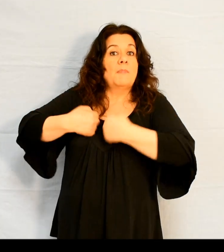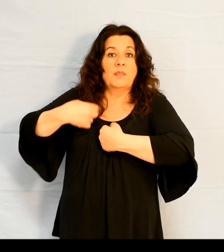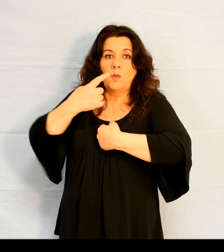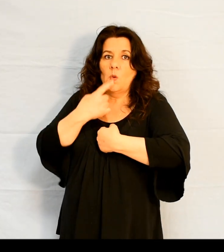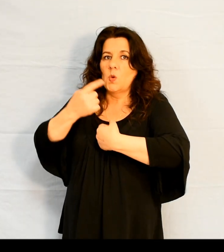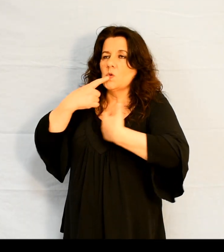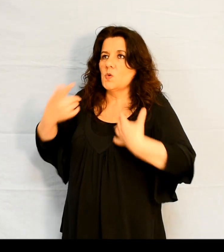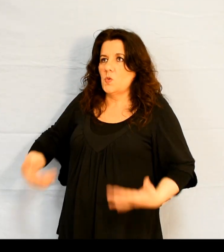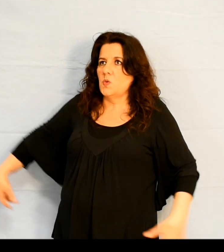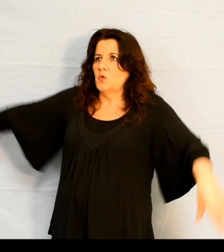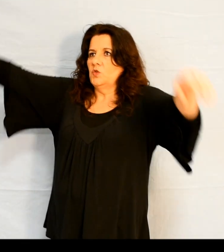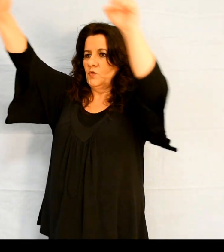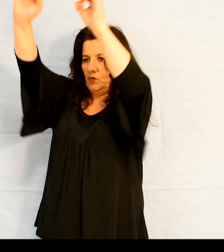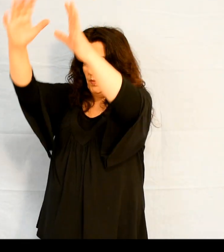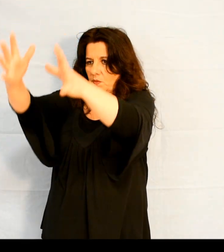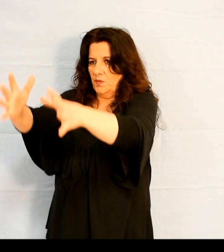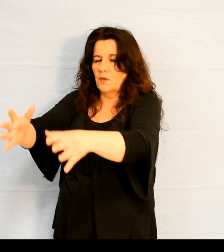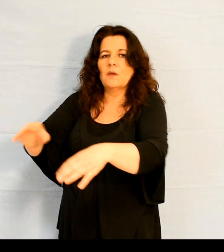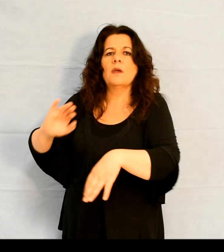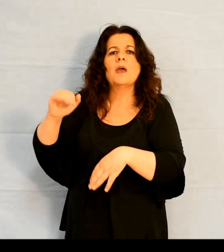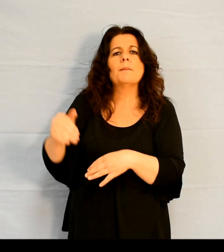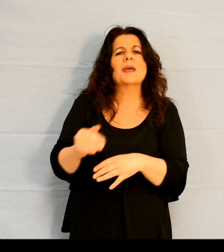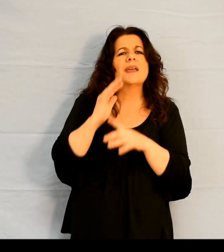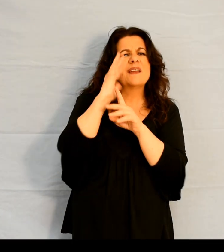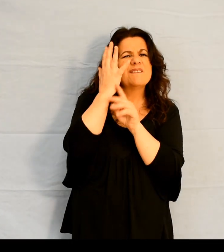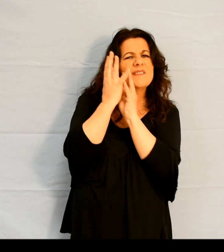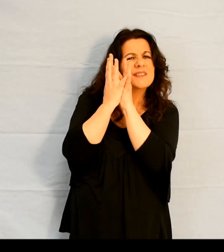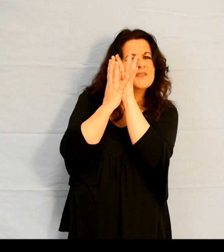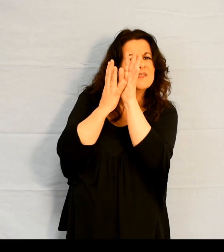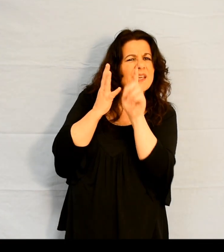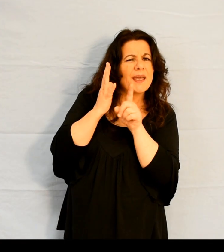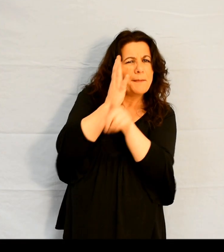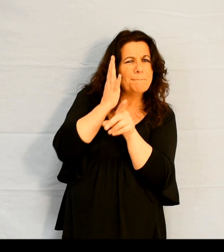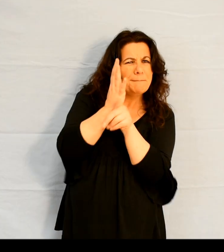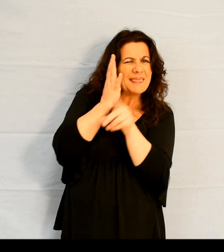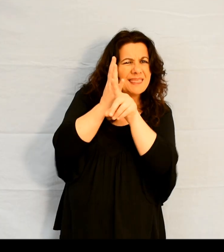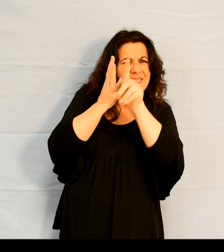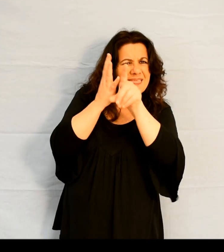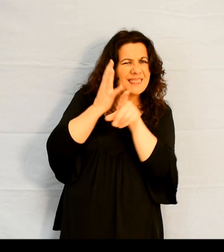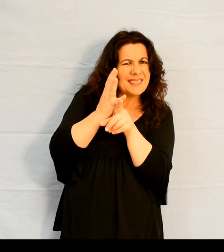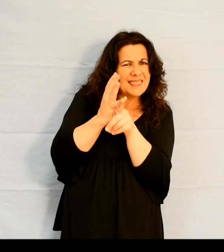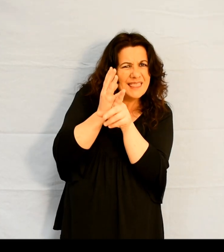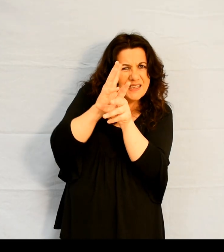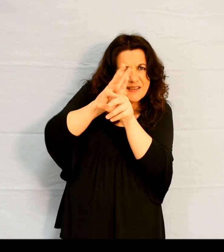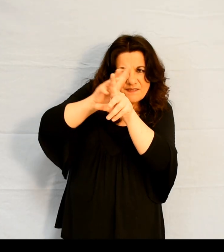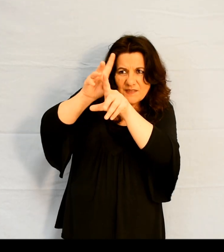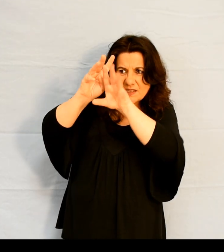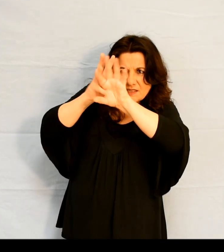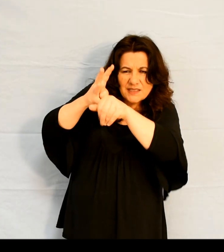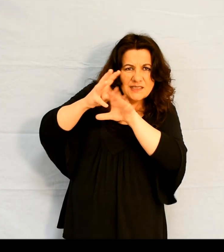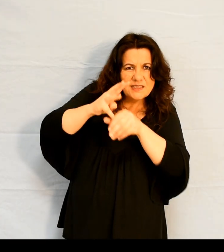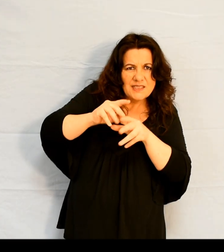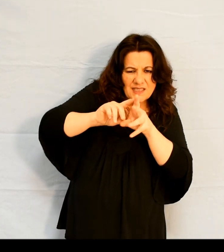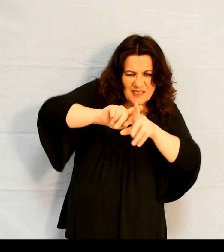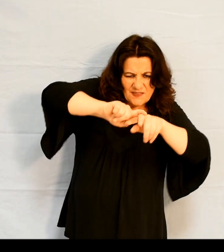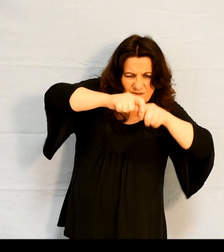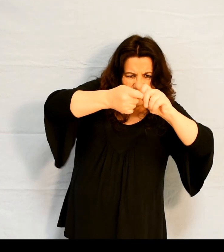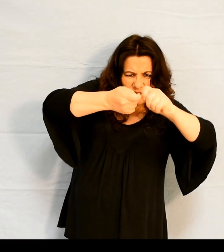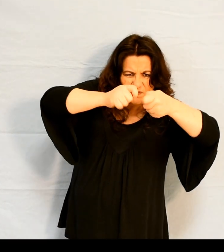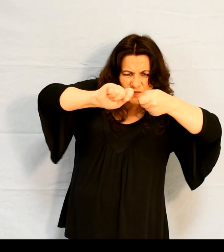Puis, avec des épines, ils tressèrent une couronne et la posèrent sur sa tête. Ils